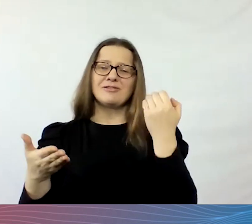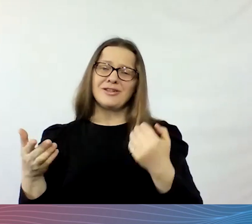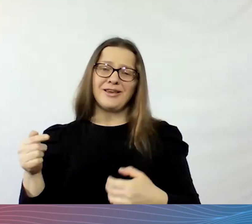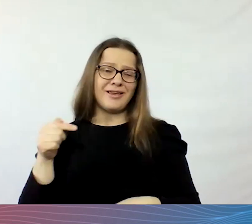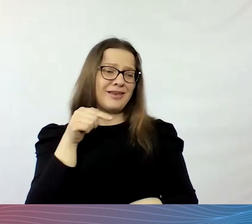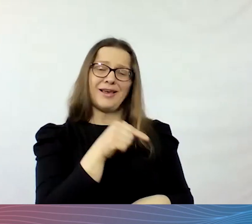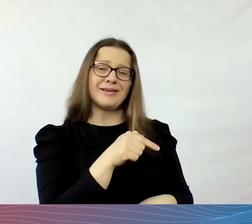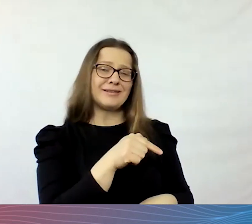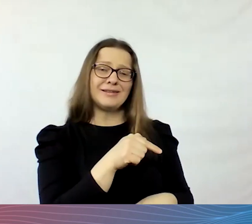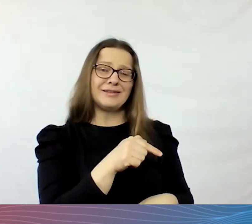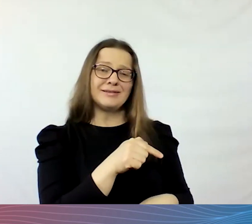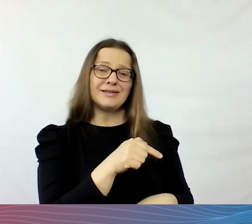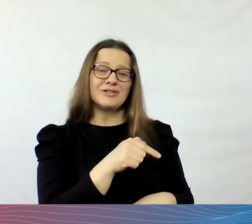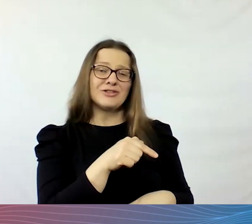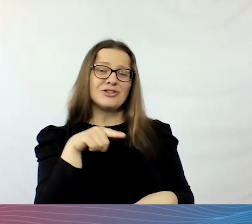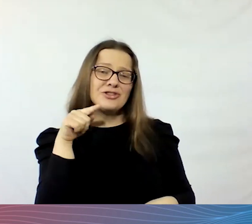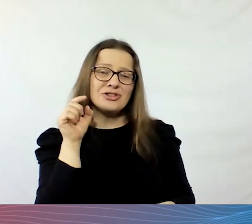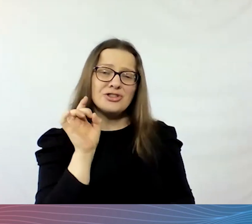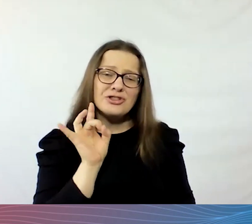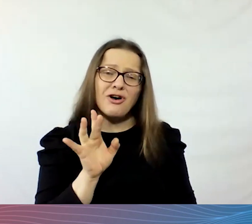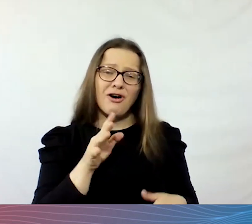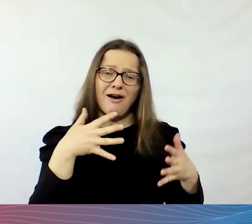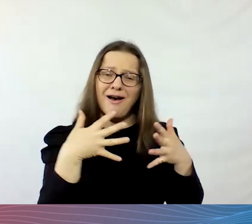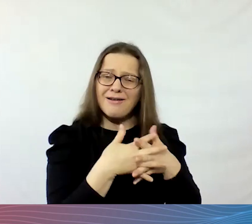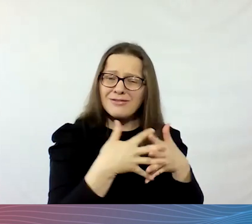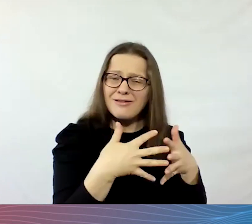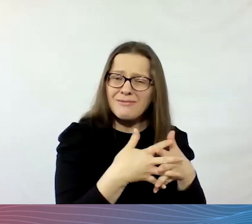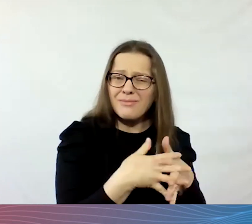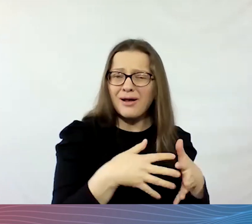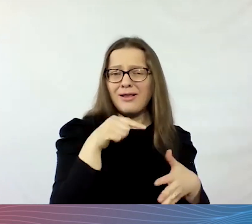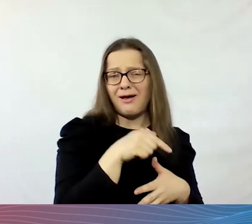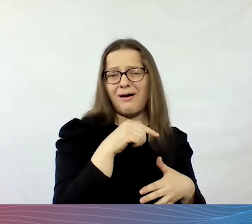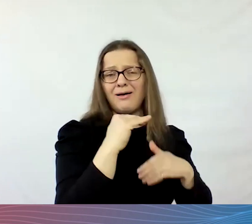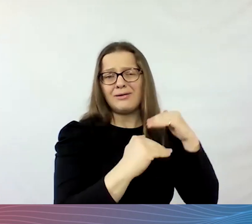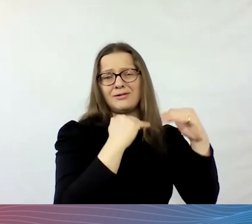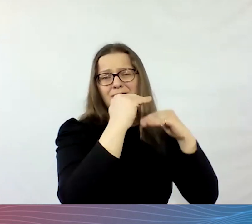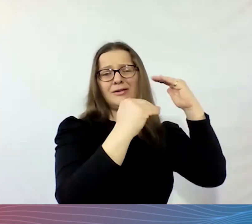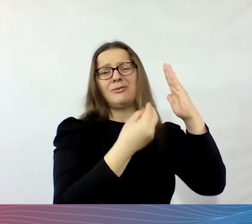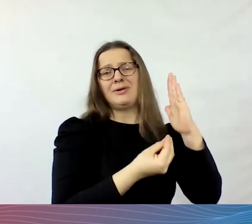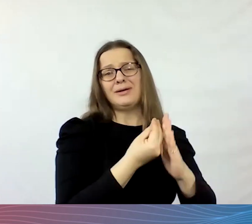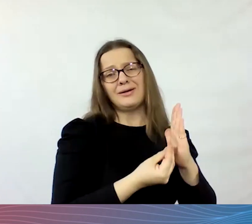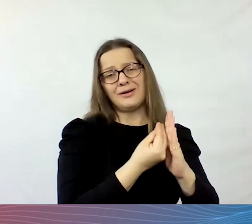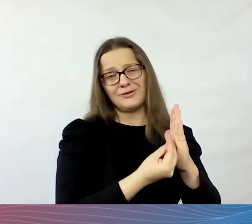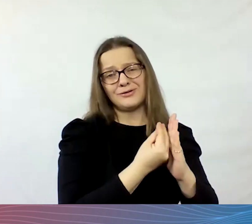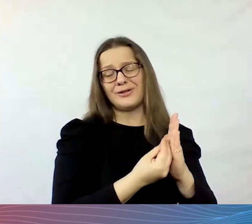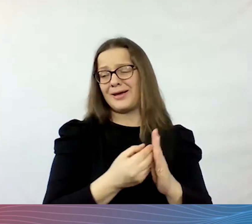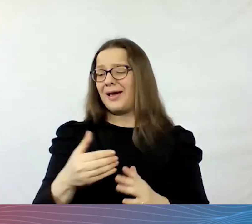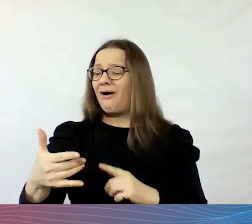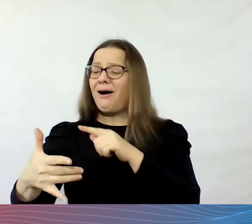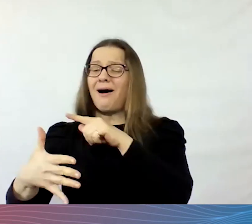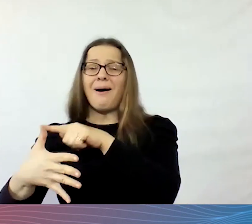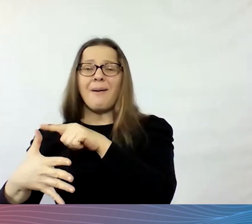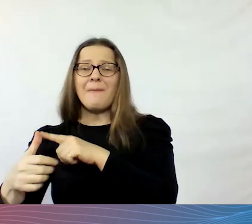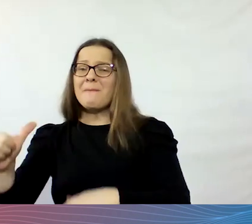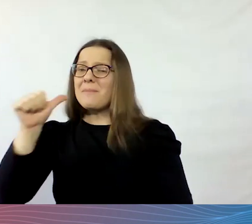vai destruir a edificação, né? E ainda bebedices, glutonarias e coisas semelhantes a estas, a respeito das quais eu vos